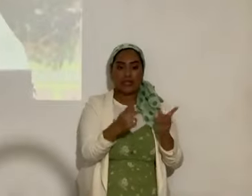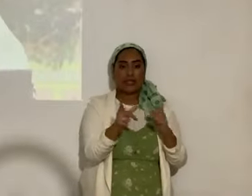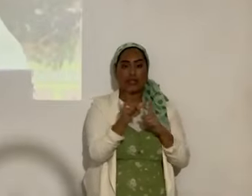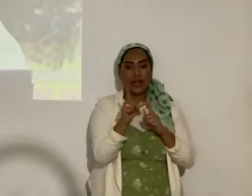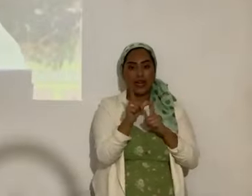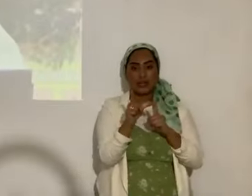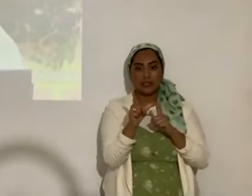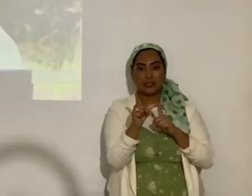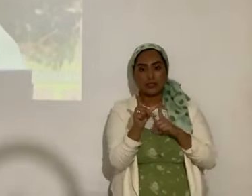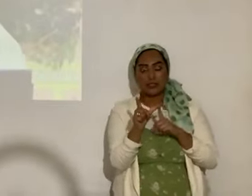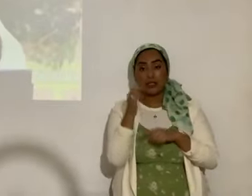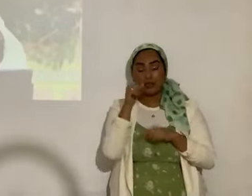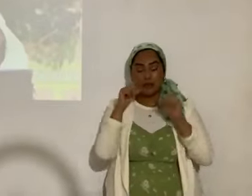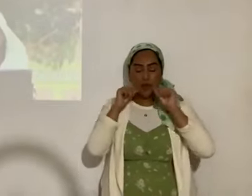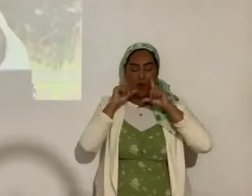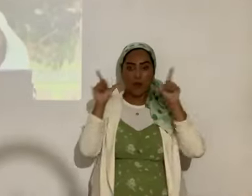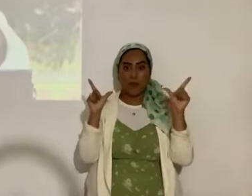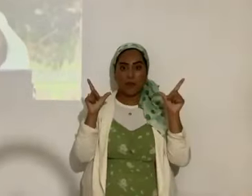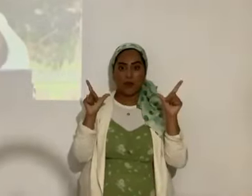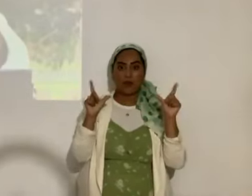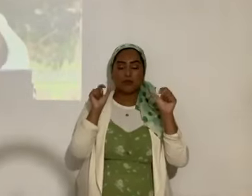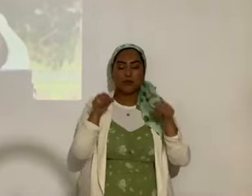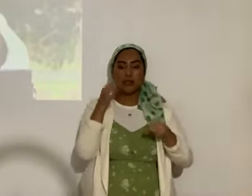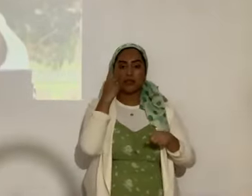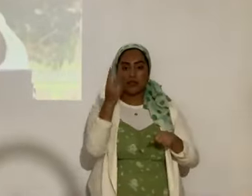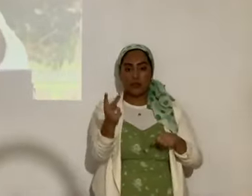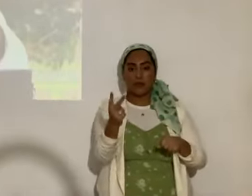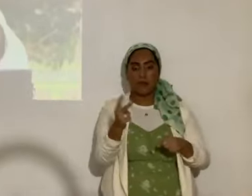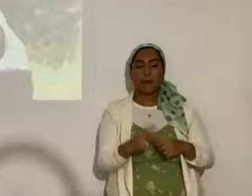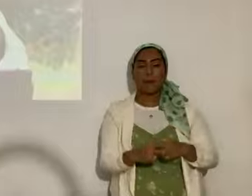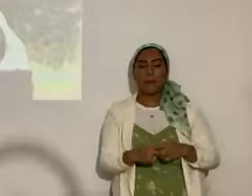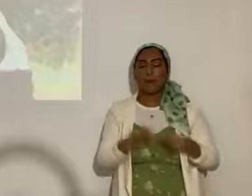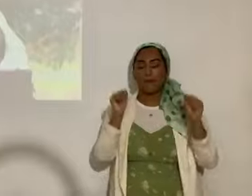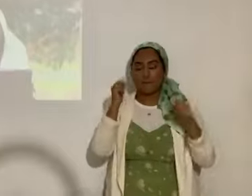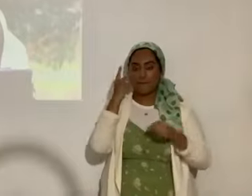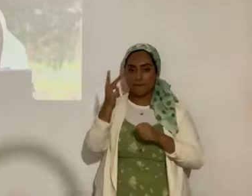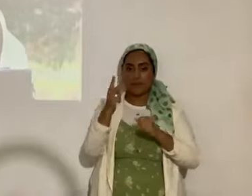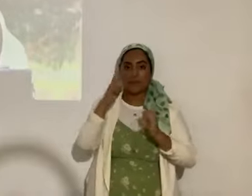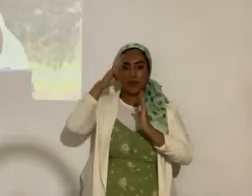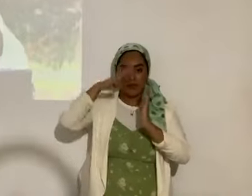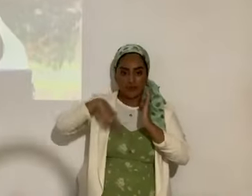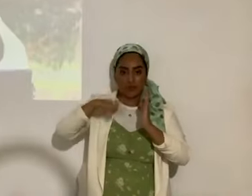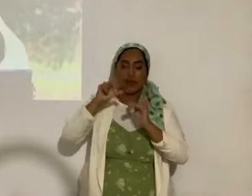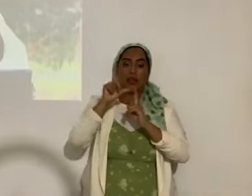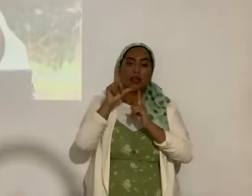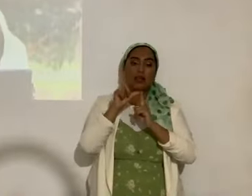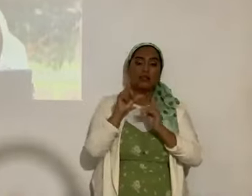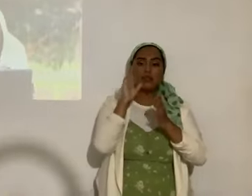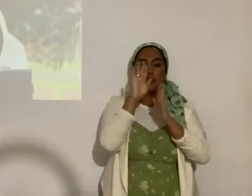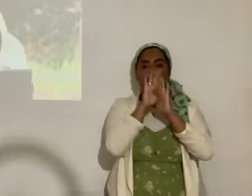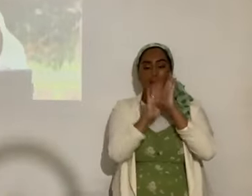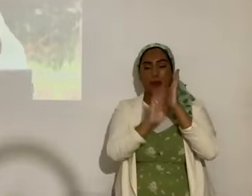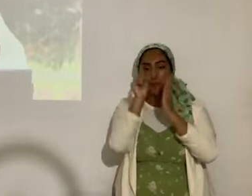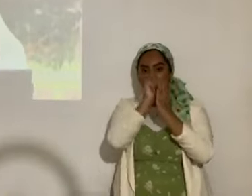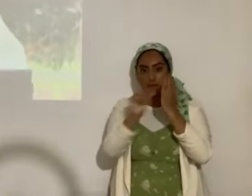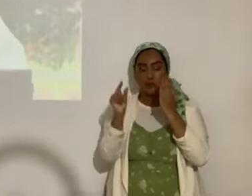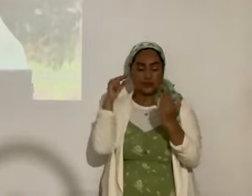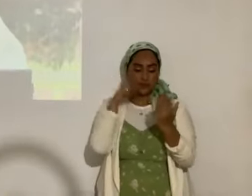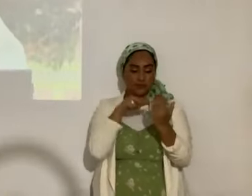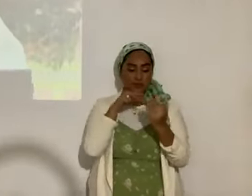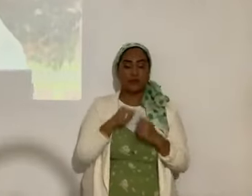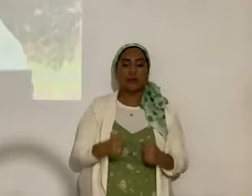letras si abres tus ojos podrás ver puedes ver la lectura puedes ver tal vez el verso que está en